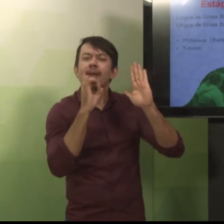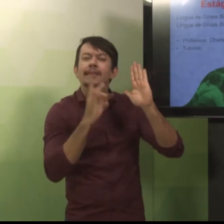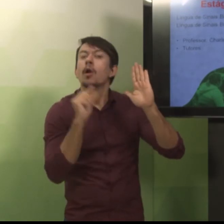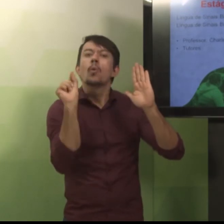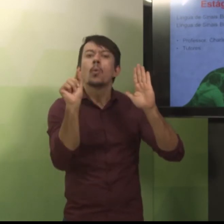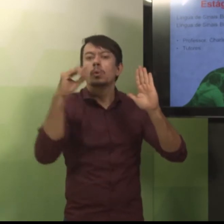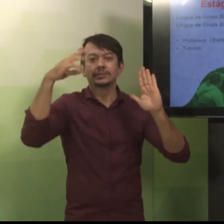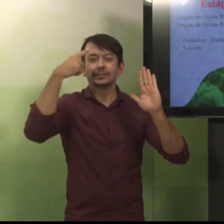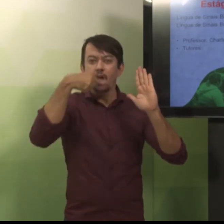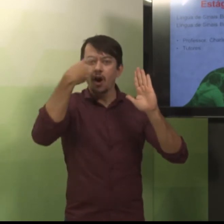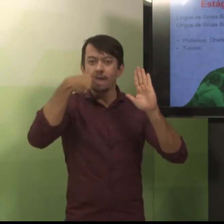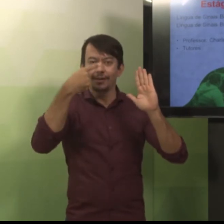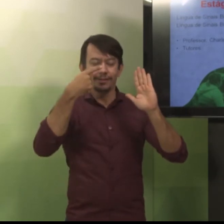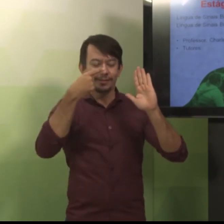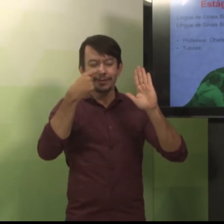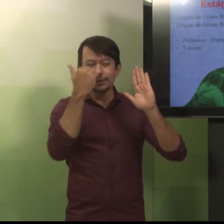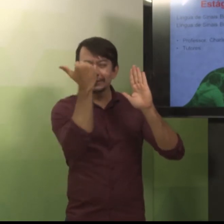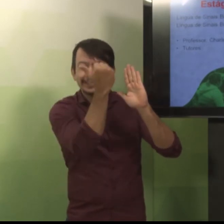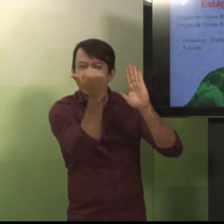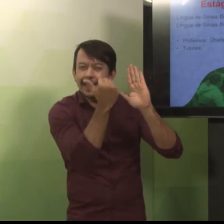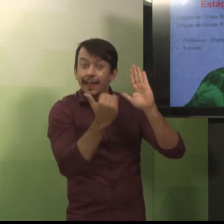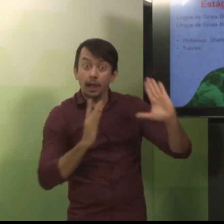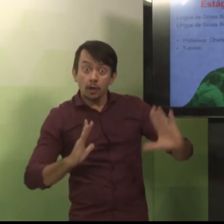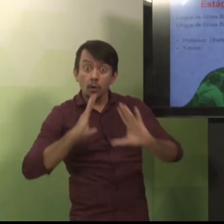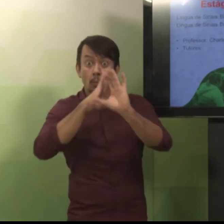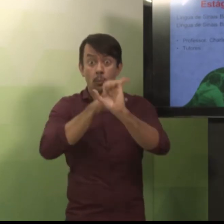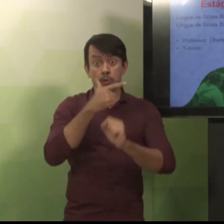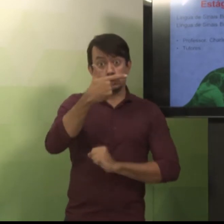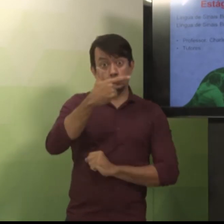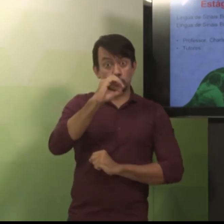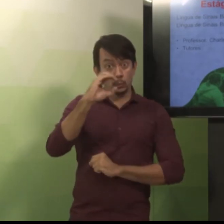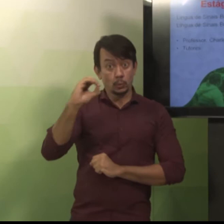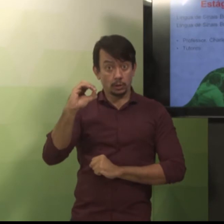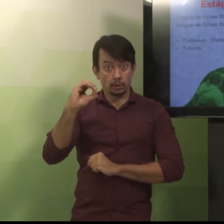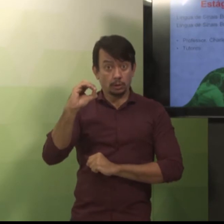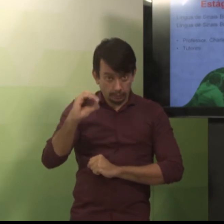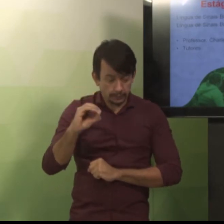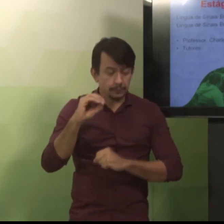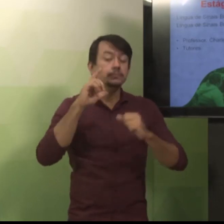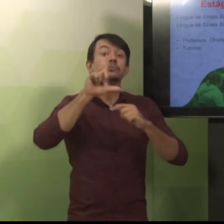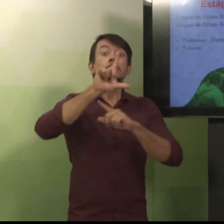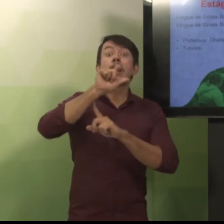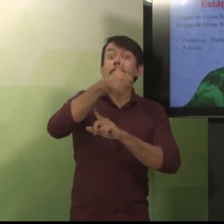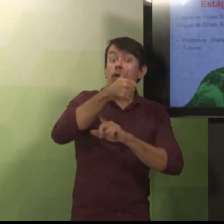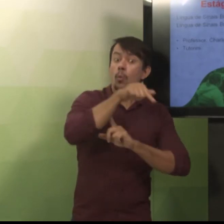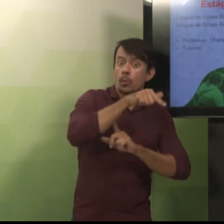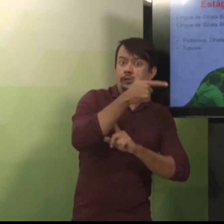algumas especificidades que vocês se atentarão, alguns itens, somando 200 horas o